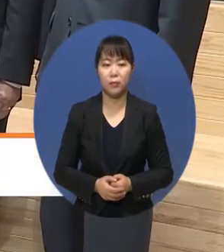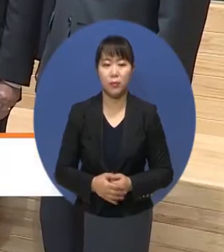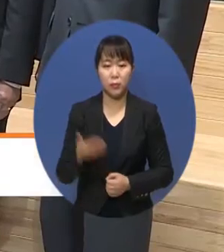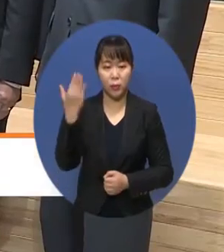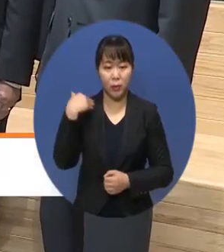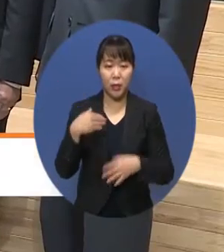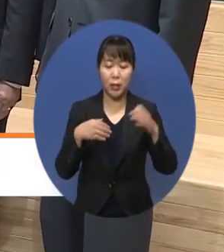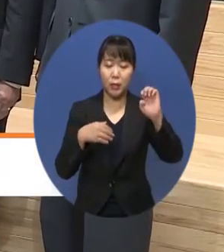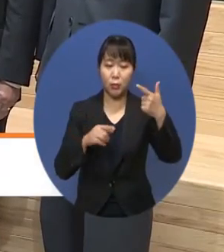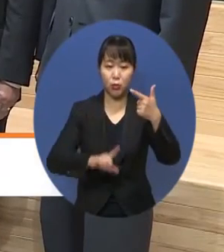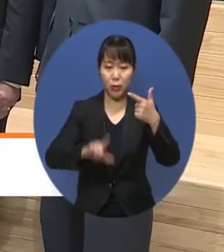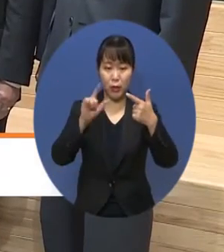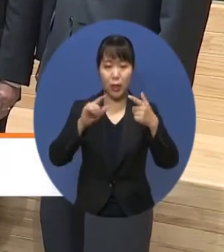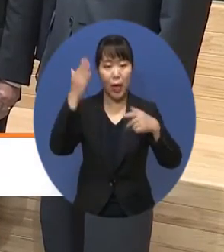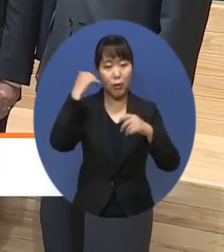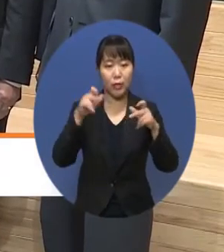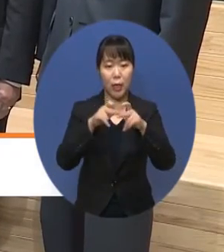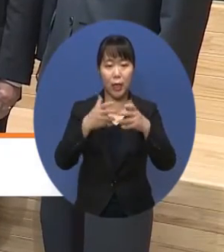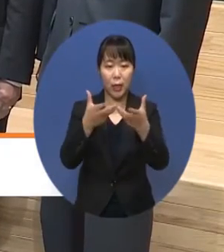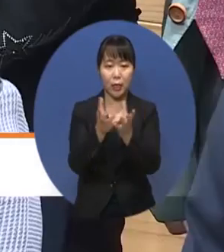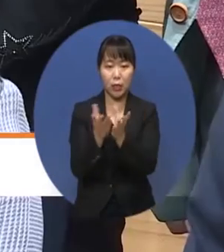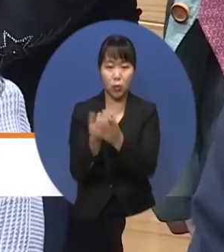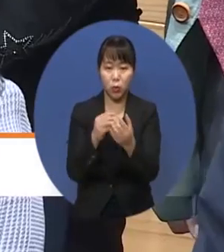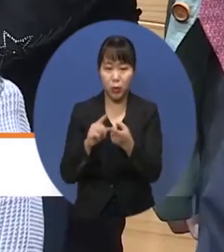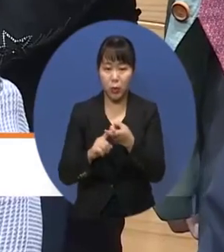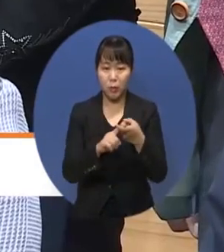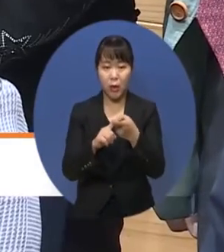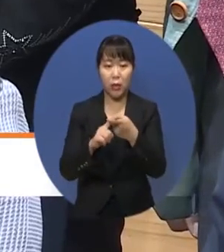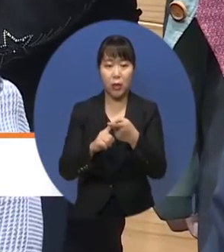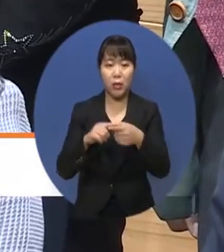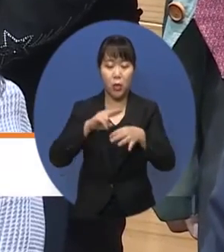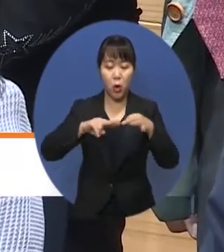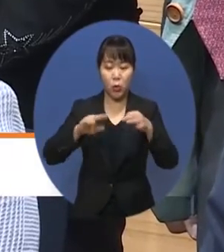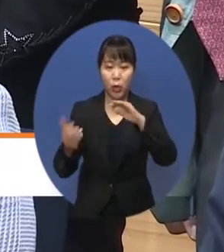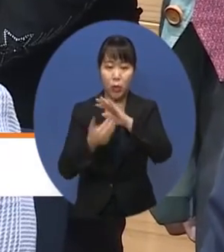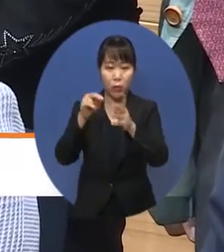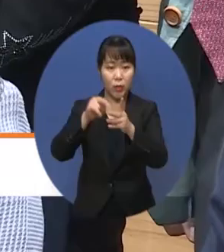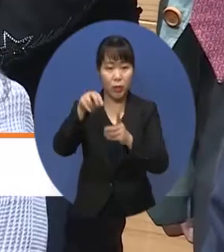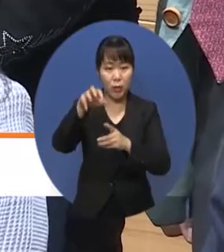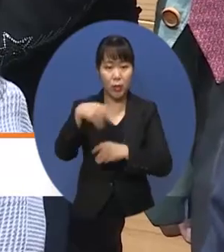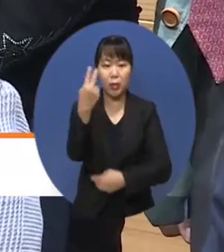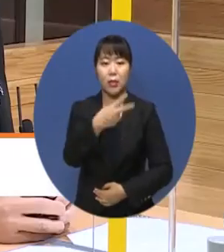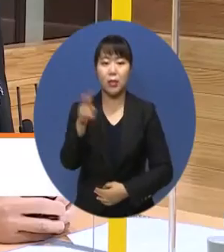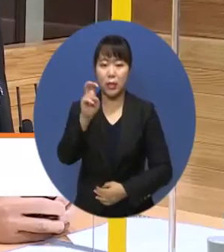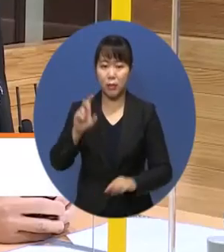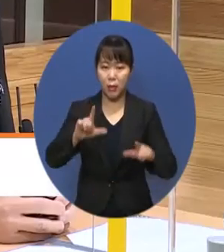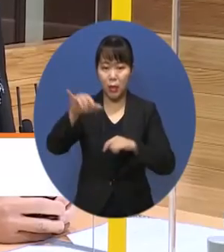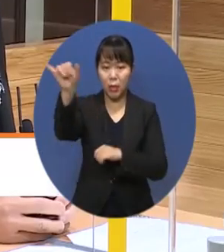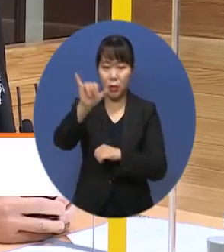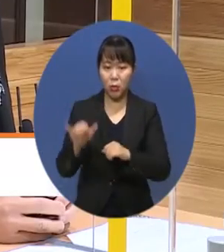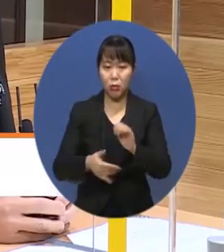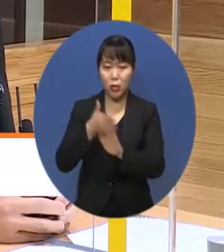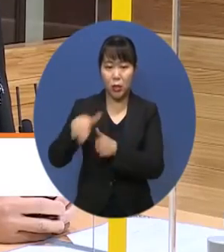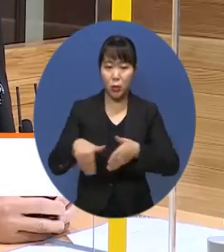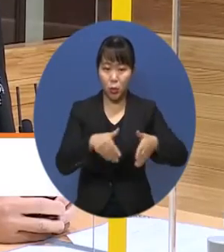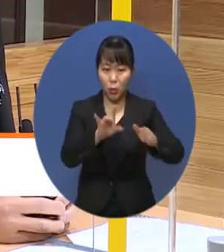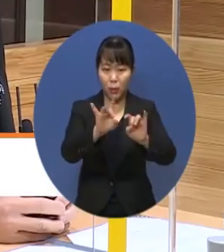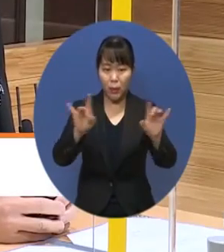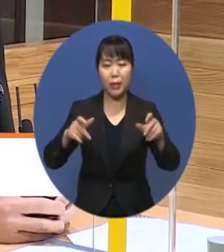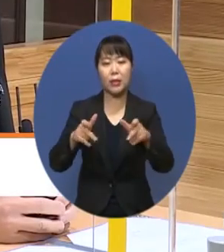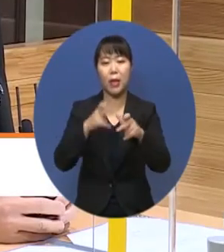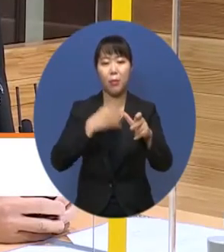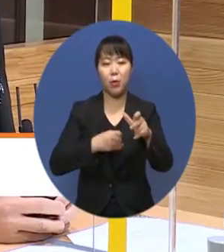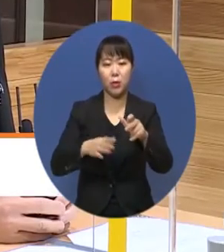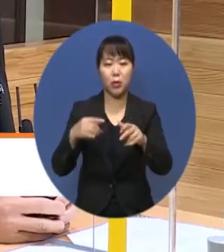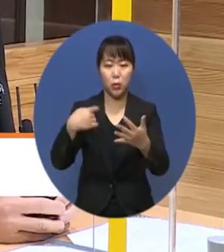지난 16일 한국장애인단체총연맹 의 여의도 이룸센터 에서 2020년 도 전국 시도별 장애인